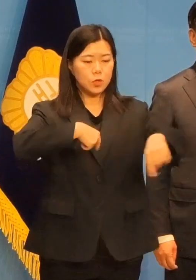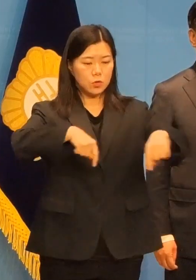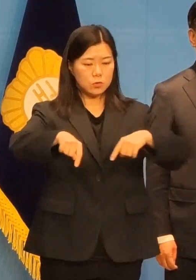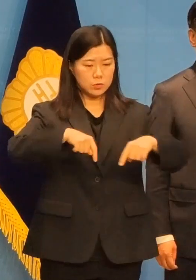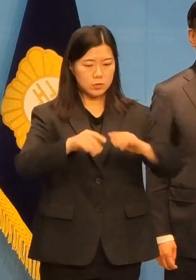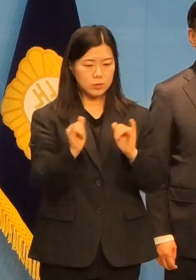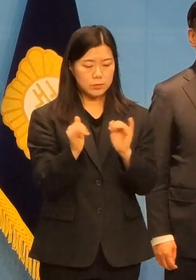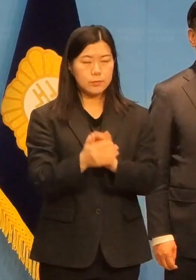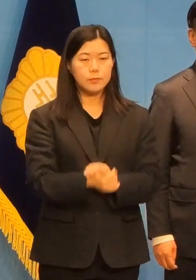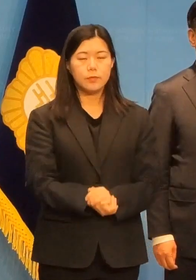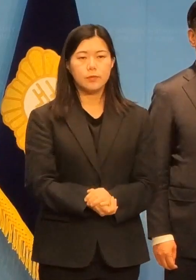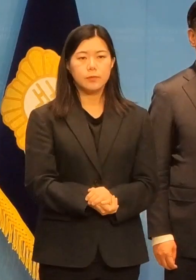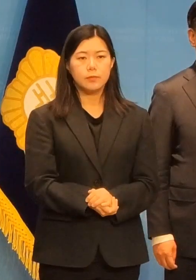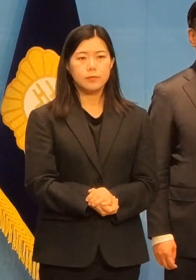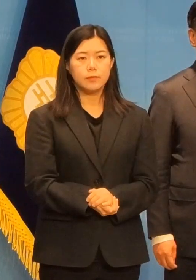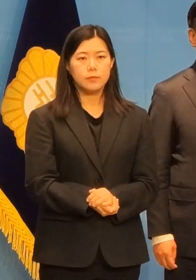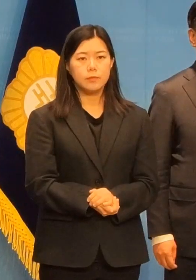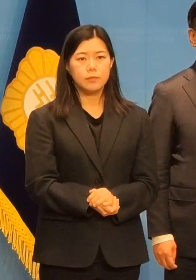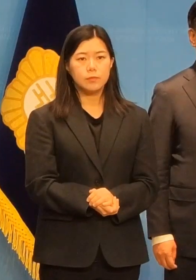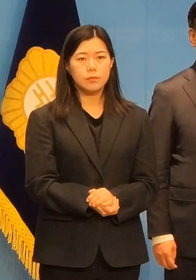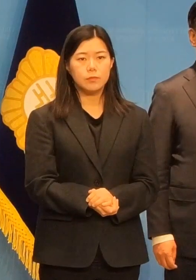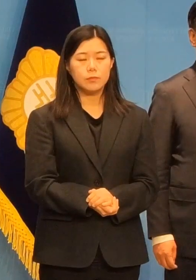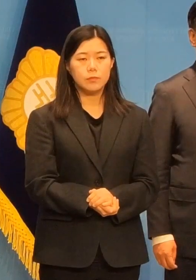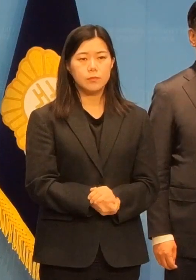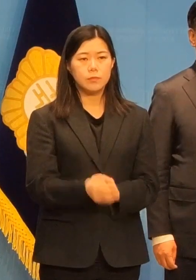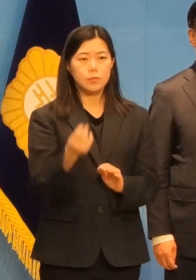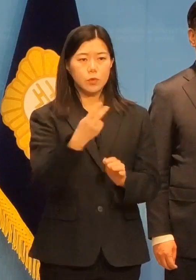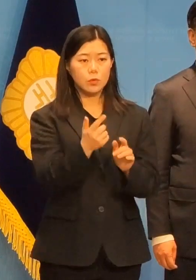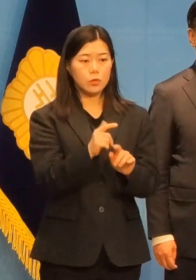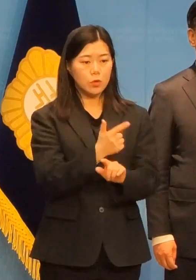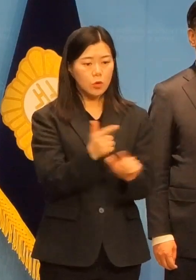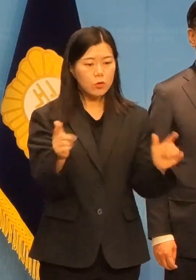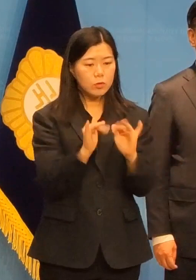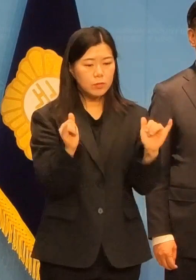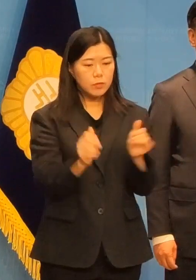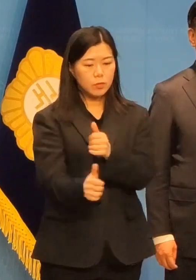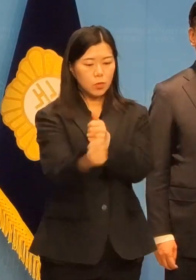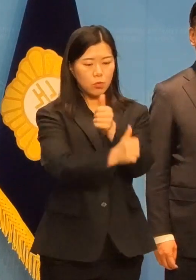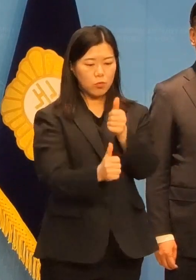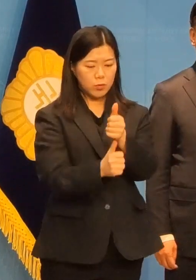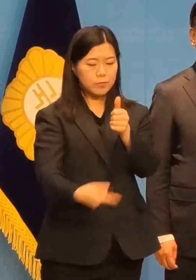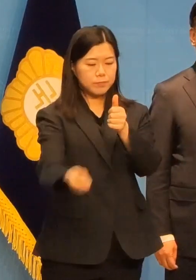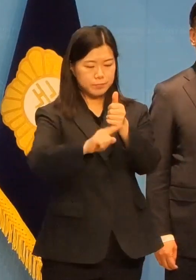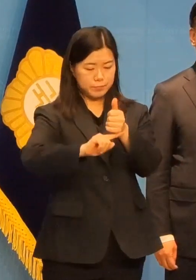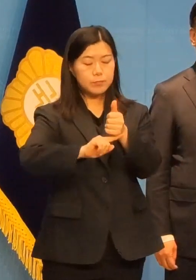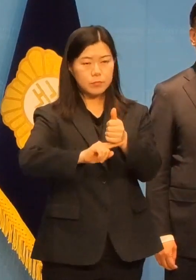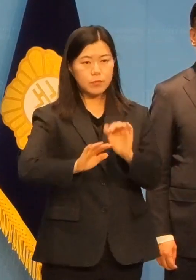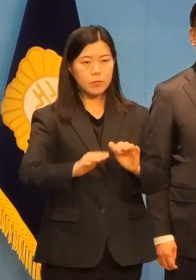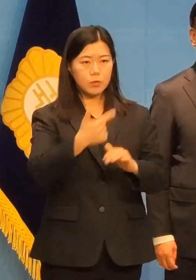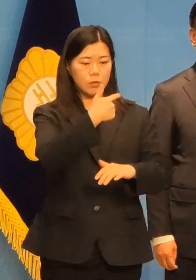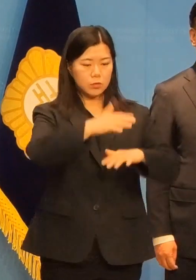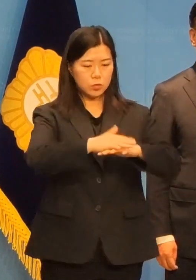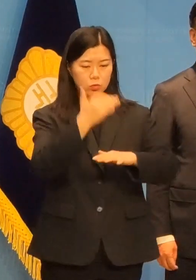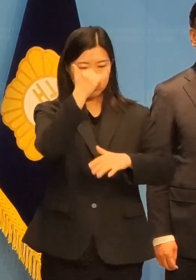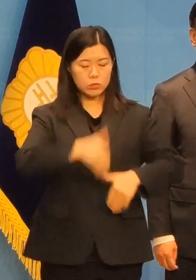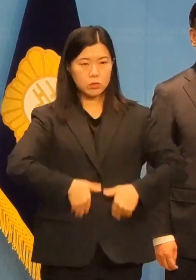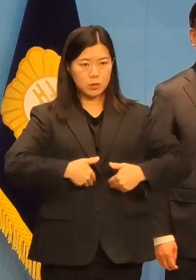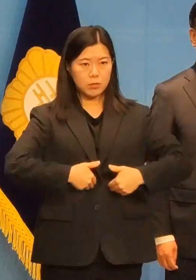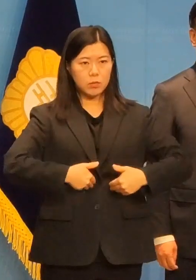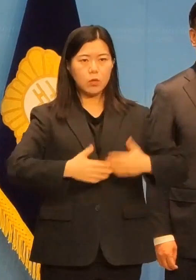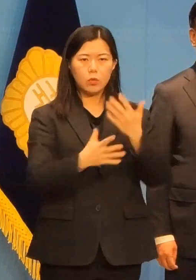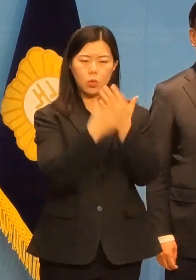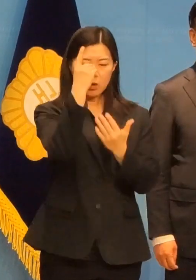정치권과 많은 분들이 위원으로 참여해서 실질적으로 대전 충남 통합, 균형